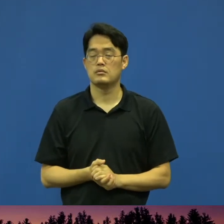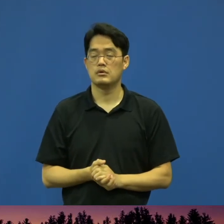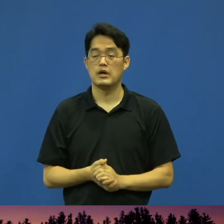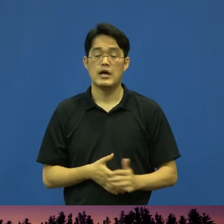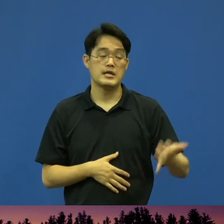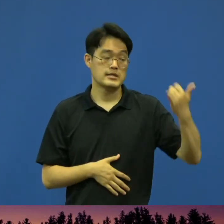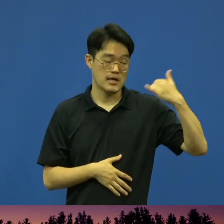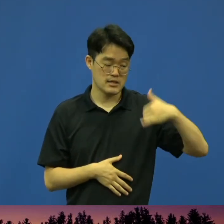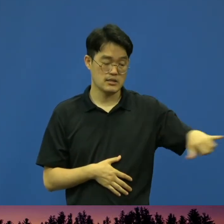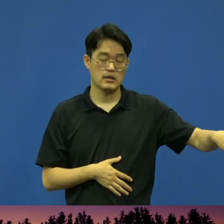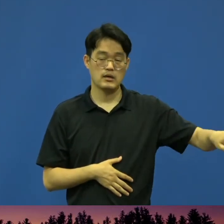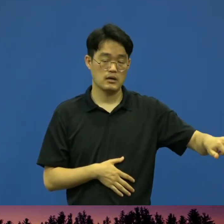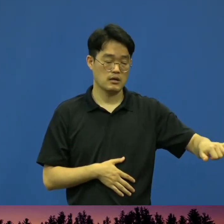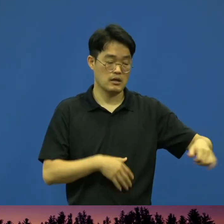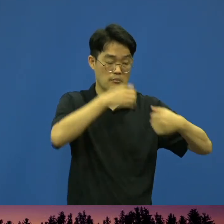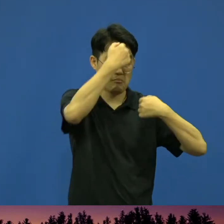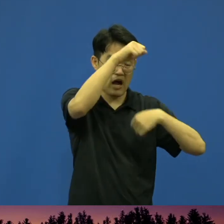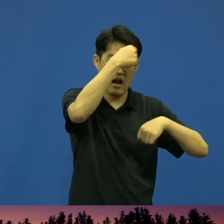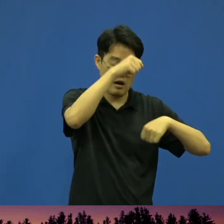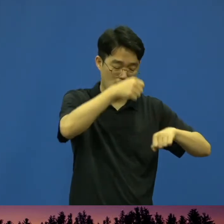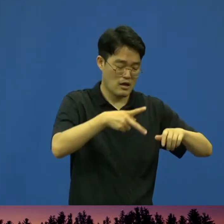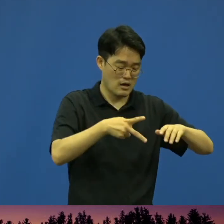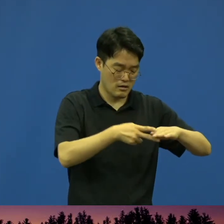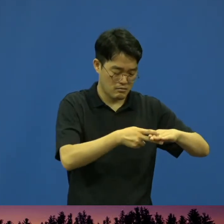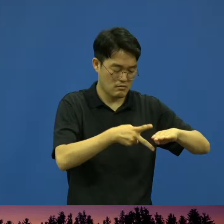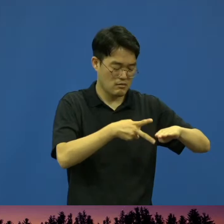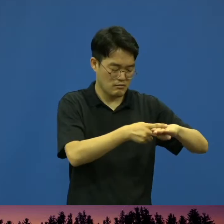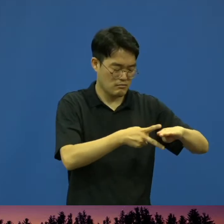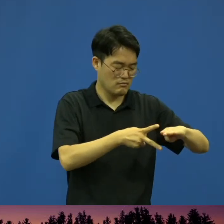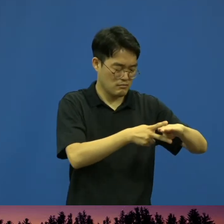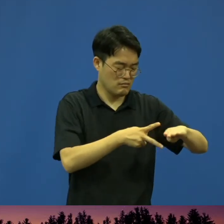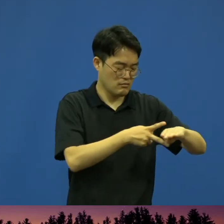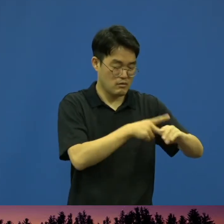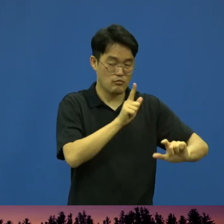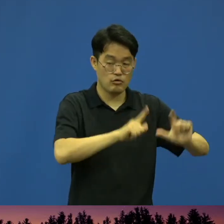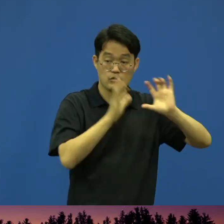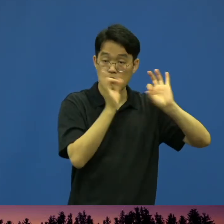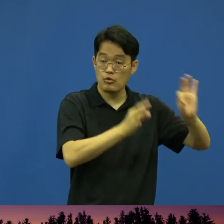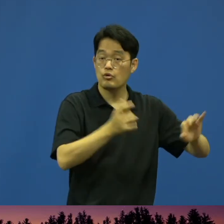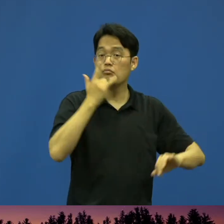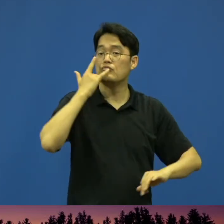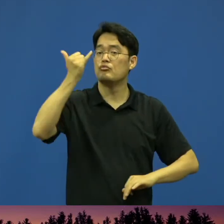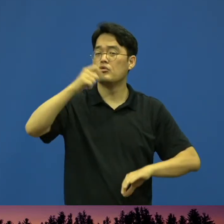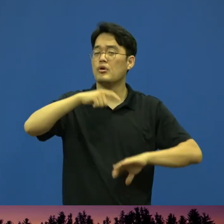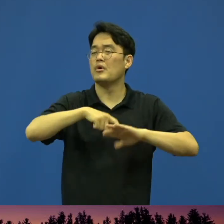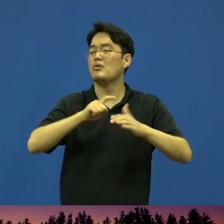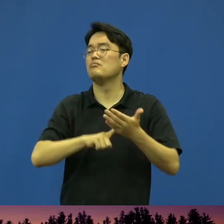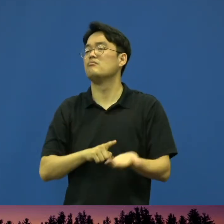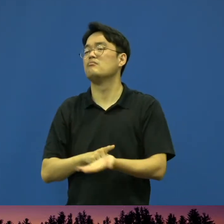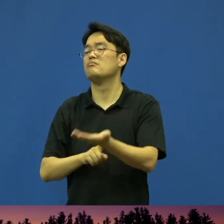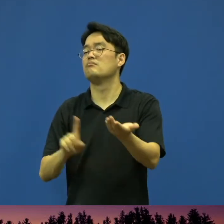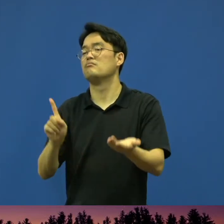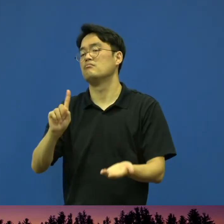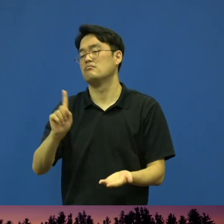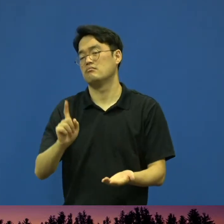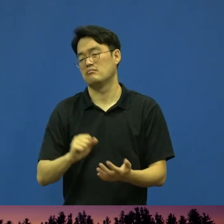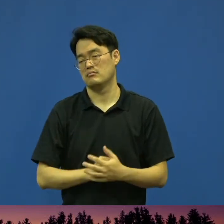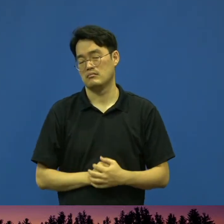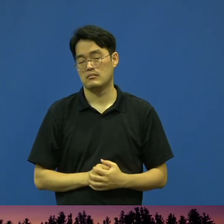자식의 다리가 잘라나가는 모습을 보는 부모의 가슴을 여러분 아십니까?